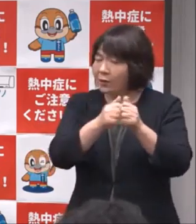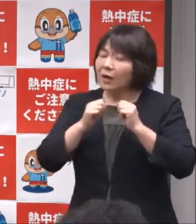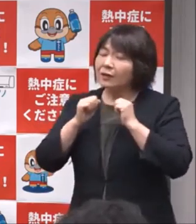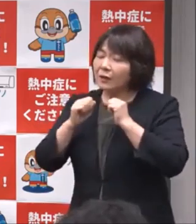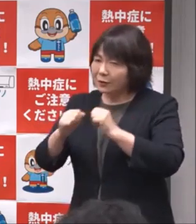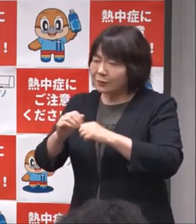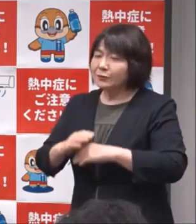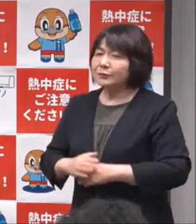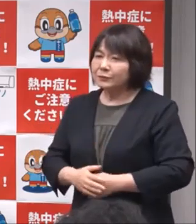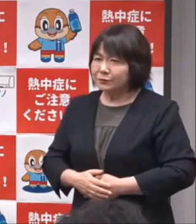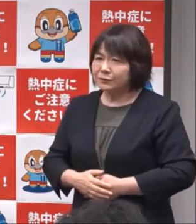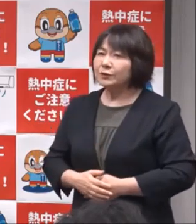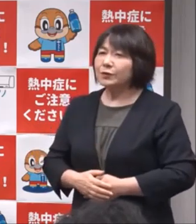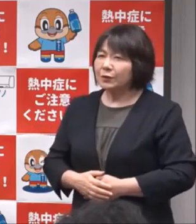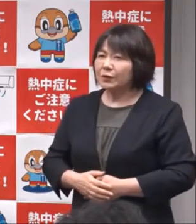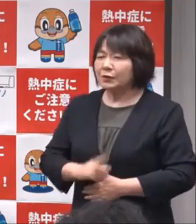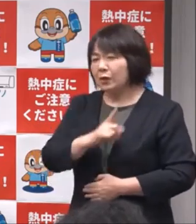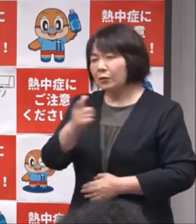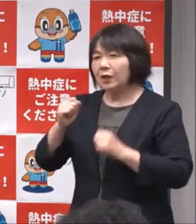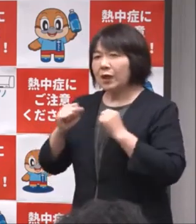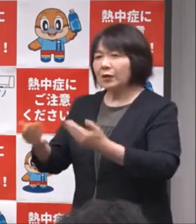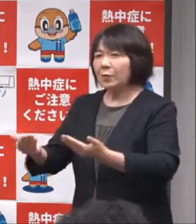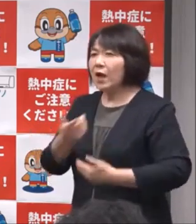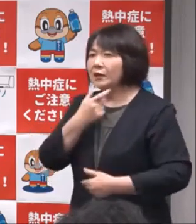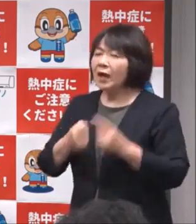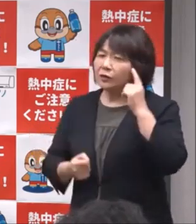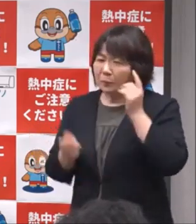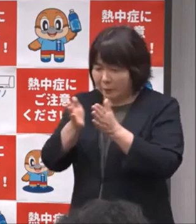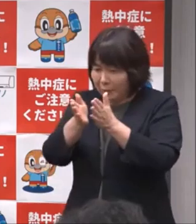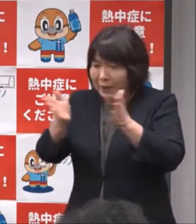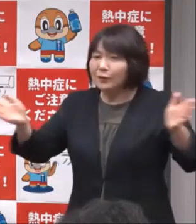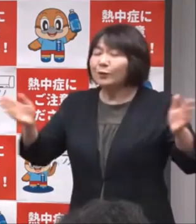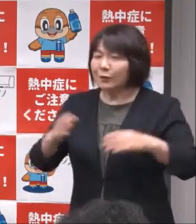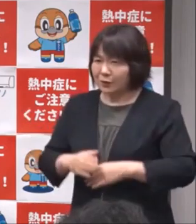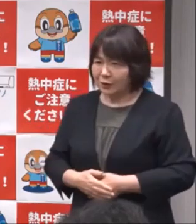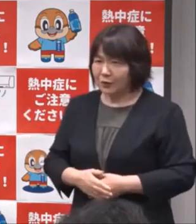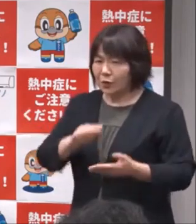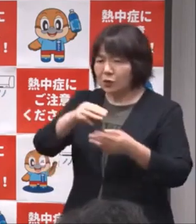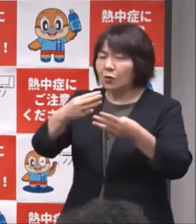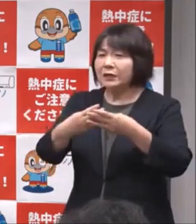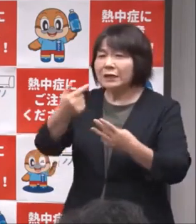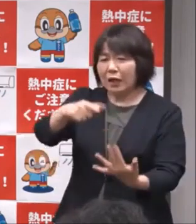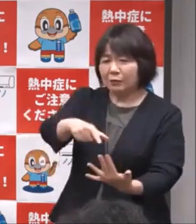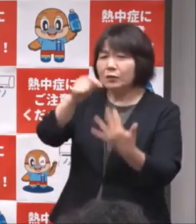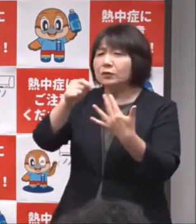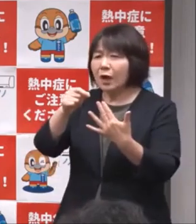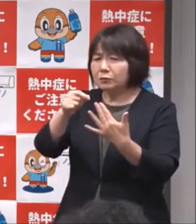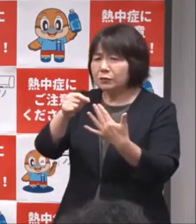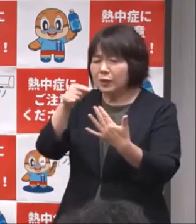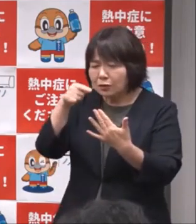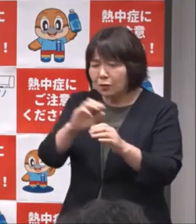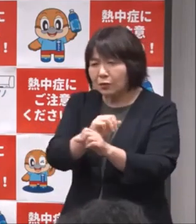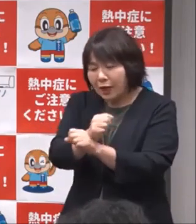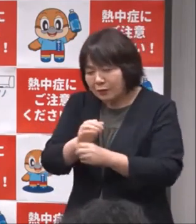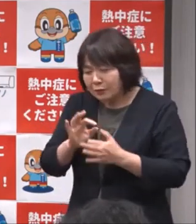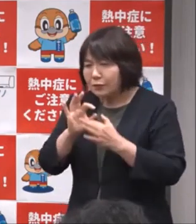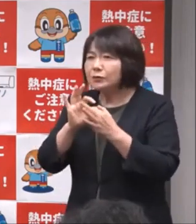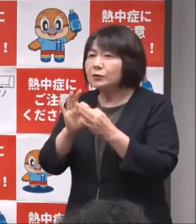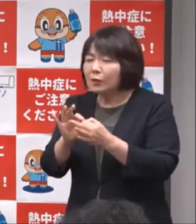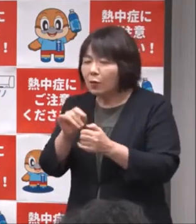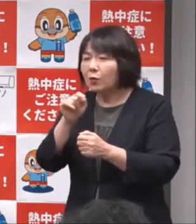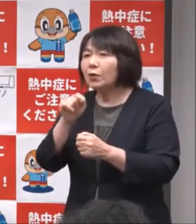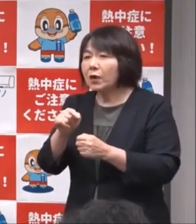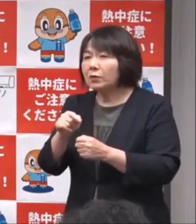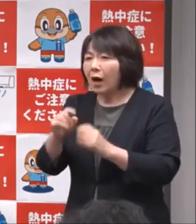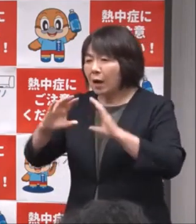っているということは、もうどんどんいろんなところでやってもらいたいと思います。幅はめちゃくちゃ広いです。で、横田さんがピックアップされたそこの研究についても、これは